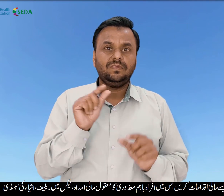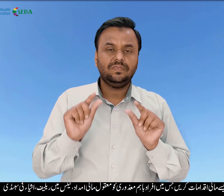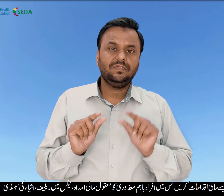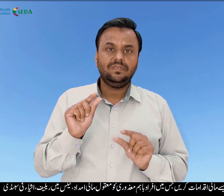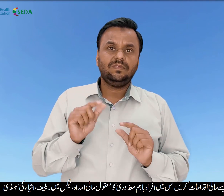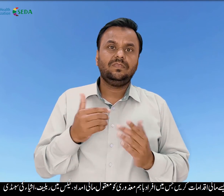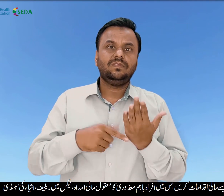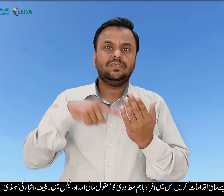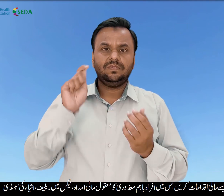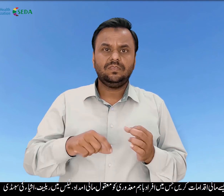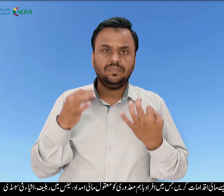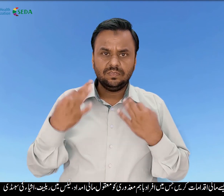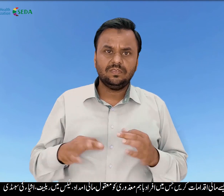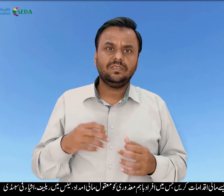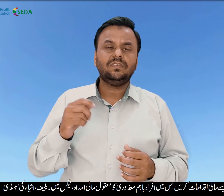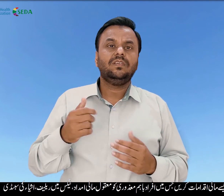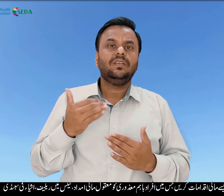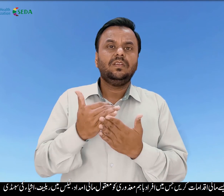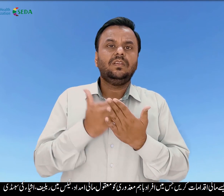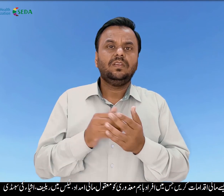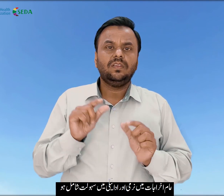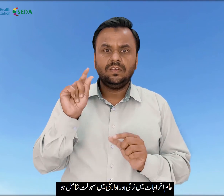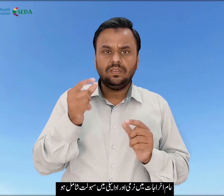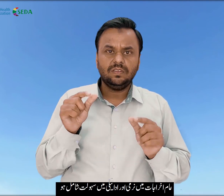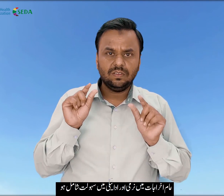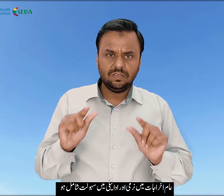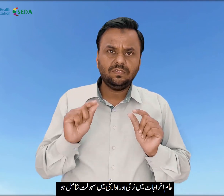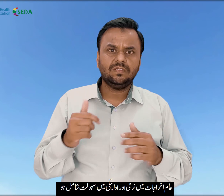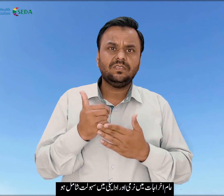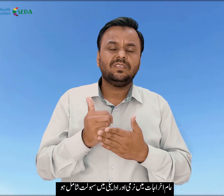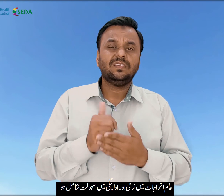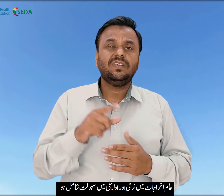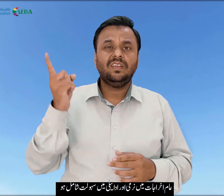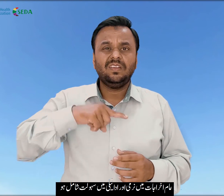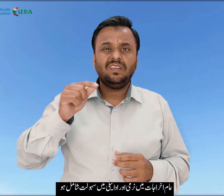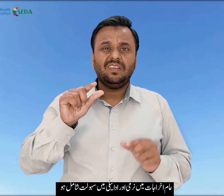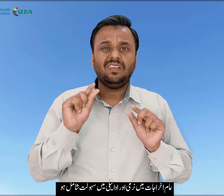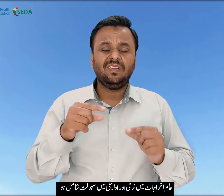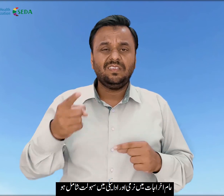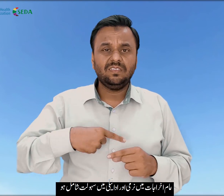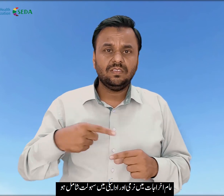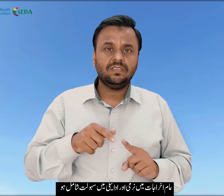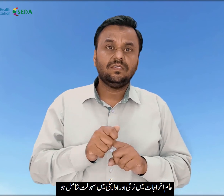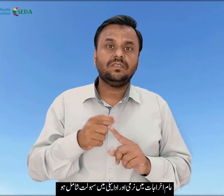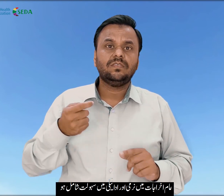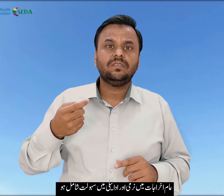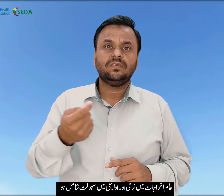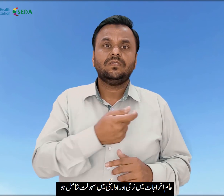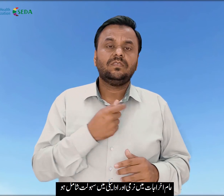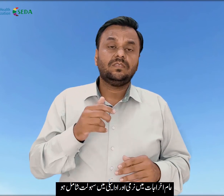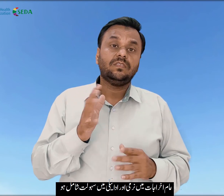ریلیف، اشیاء کی سبسڈی، عام اخراجات میں نرمی اور ادائیگی میں سہولت شامل ہو۔